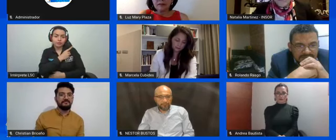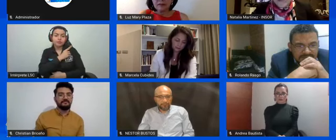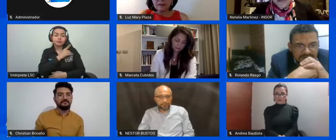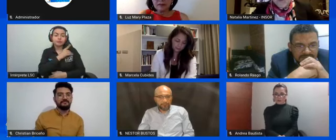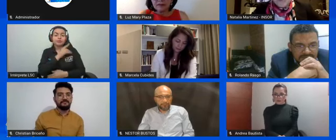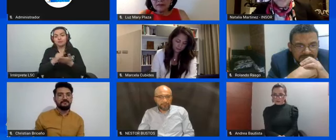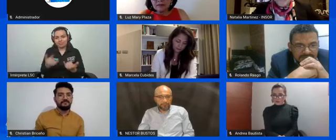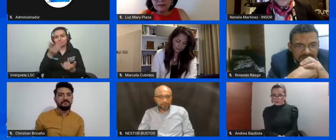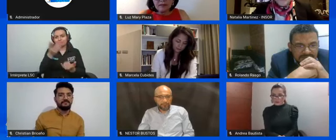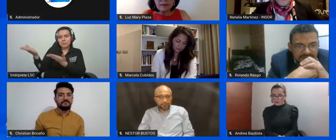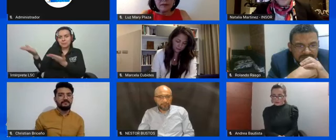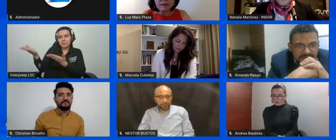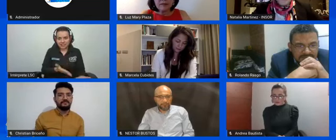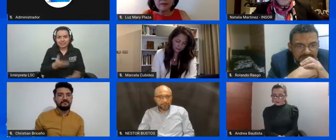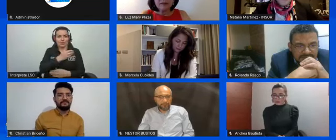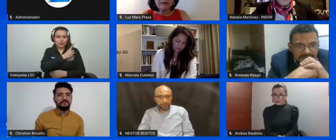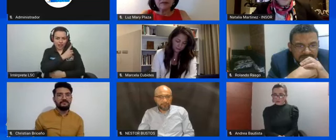también